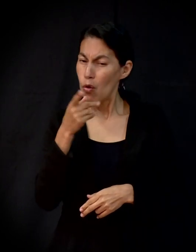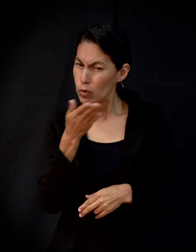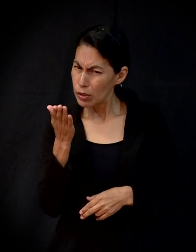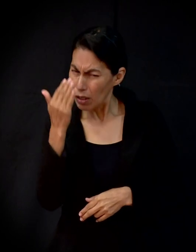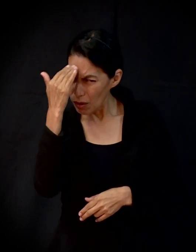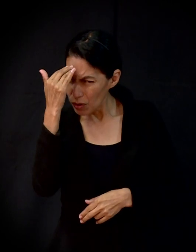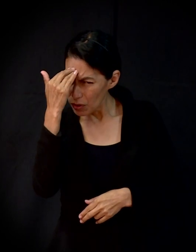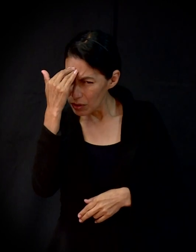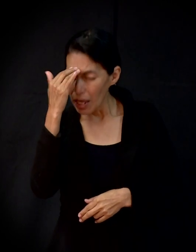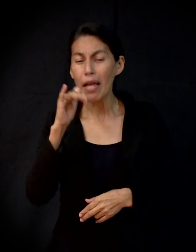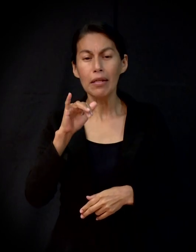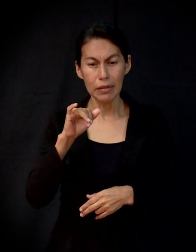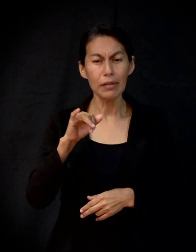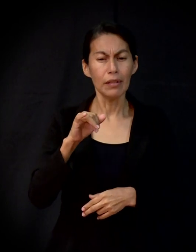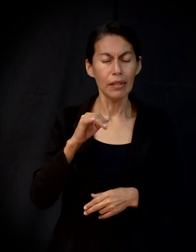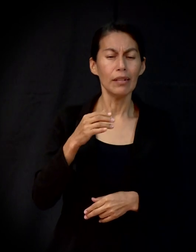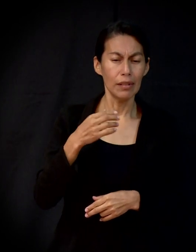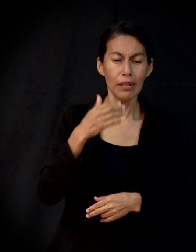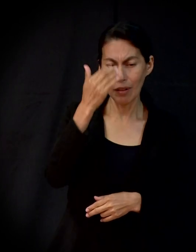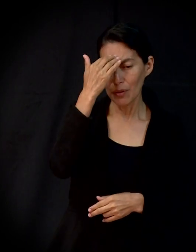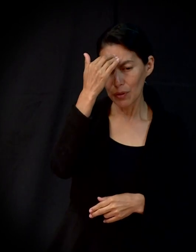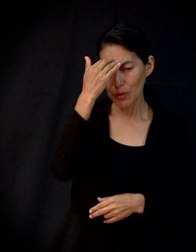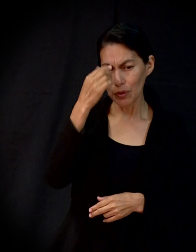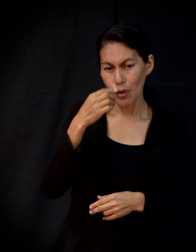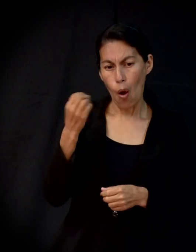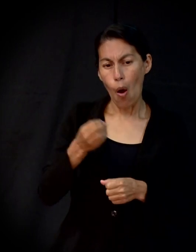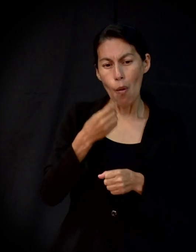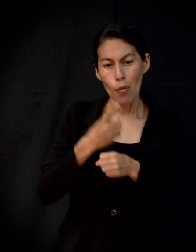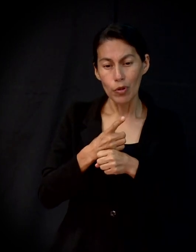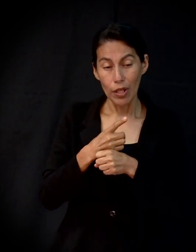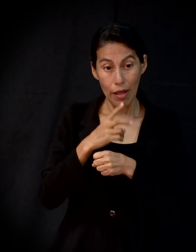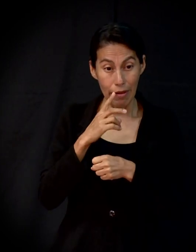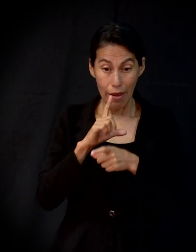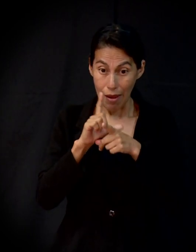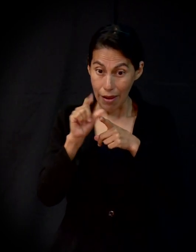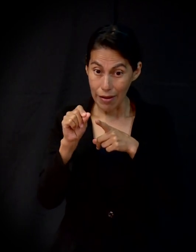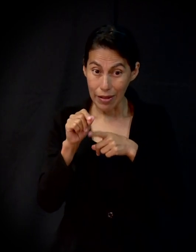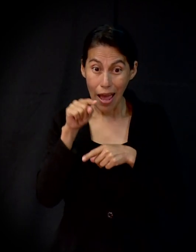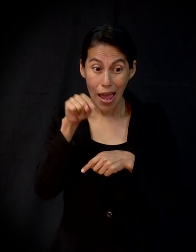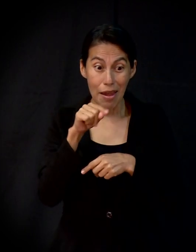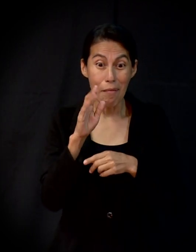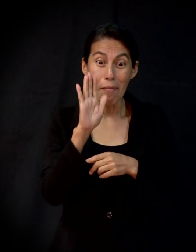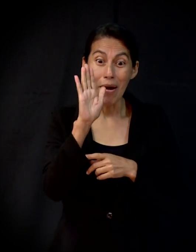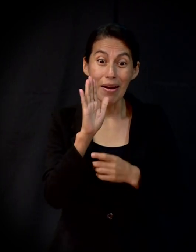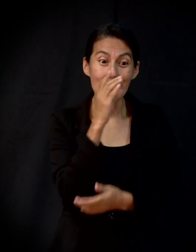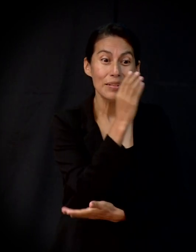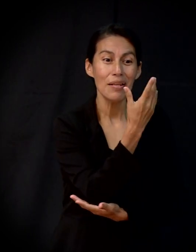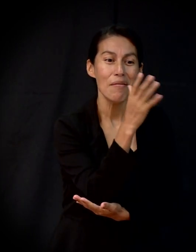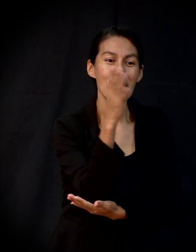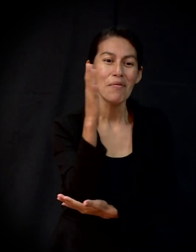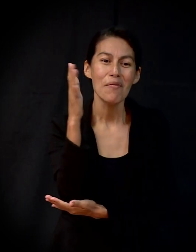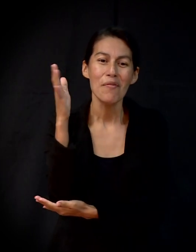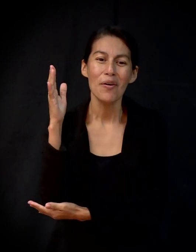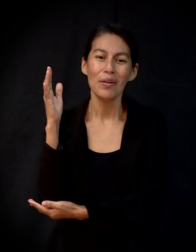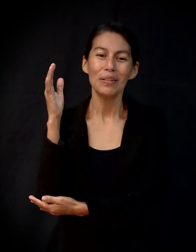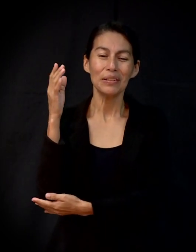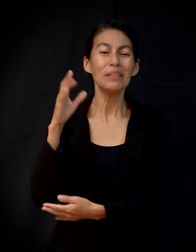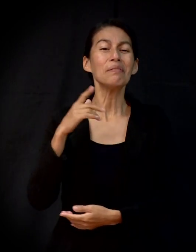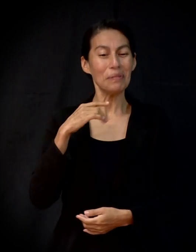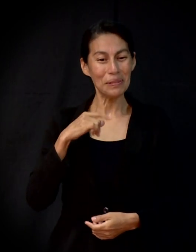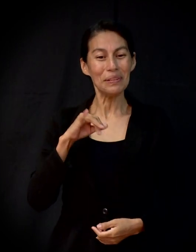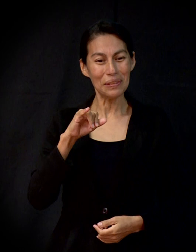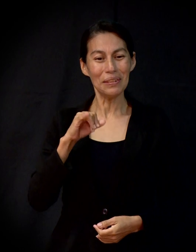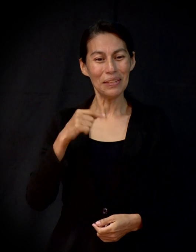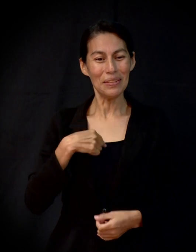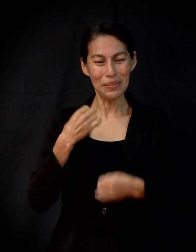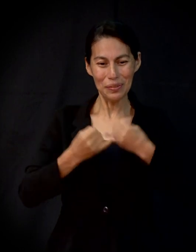Tuve la oportunidad de estar en la vez allí, estoy muy testimonio, por eso que estás en el bosque. Sí, justamente jugaba porque había